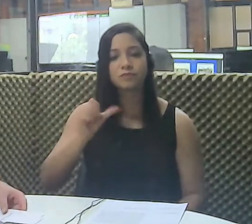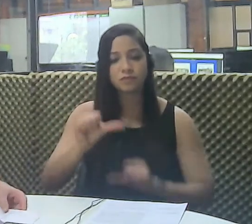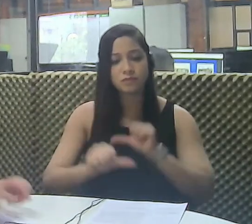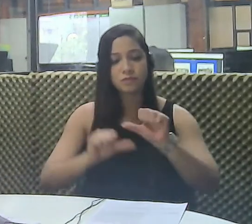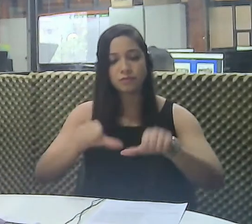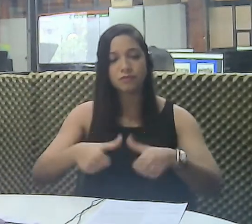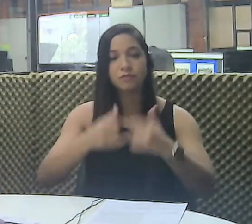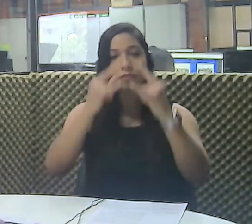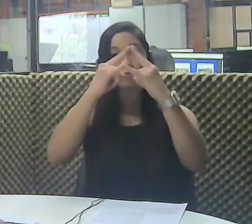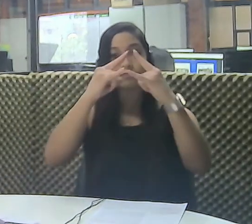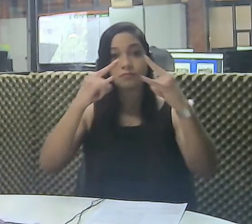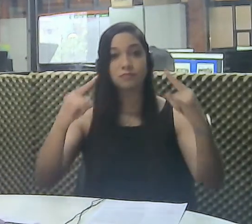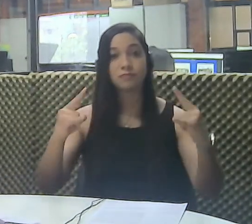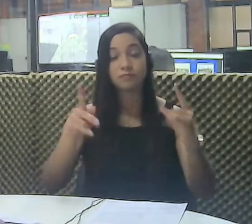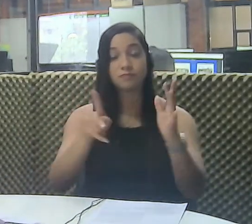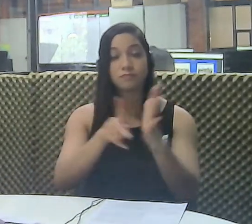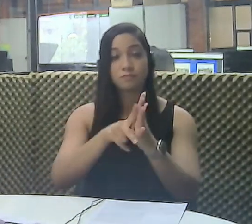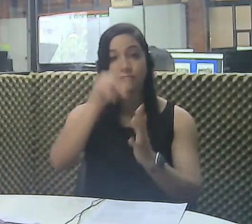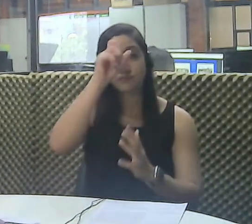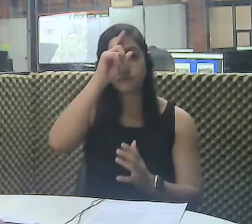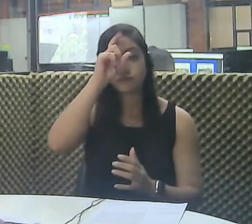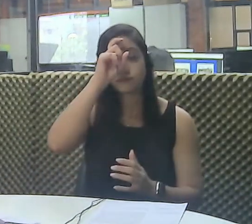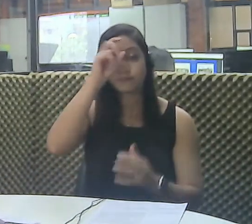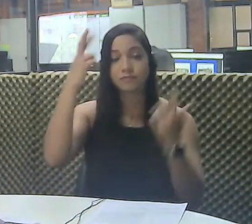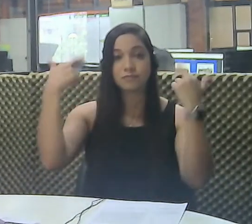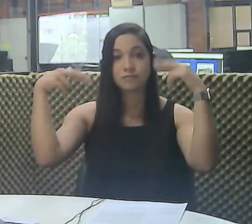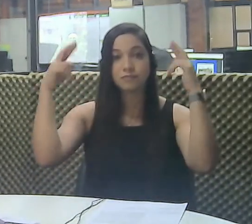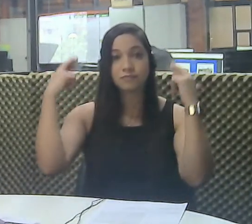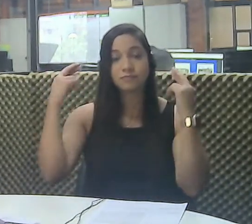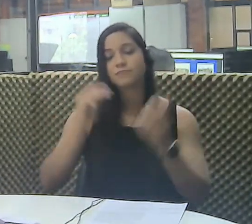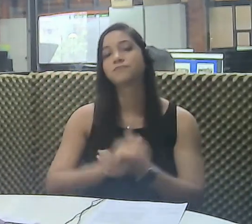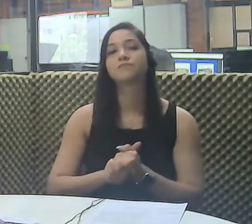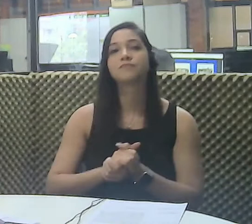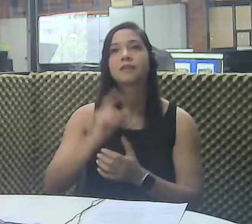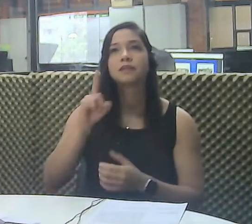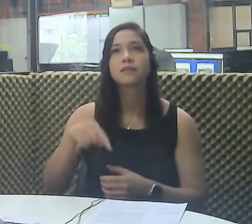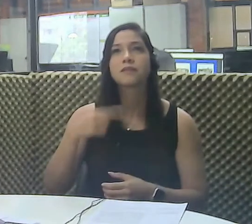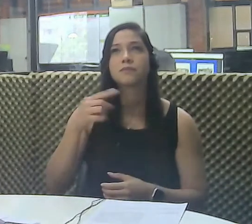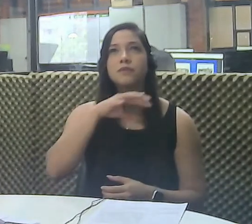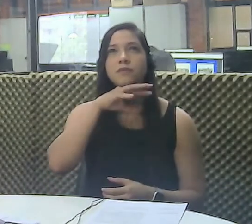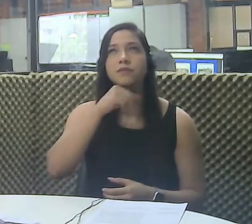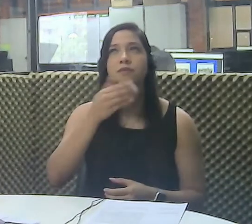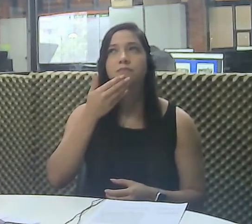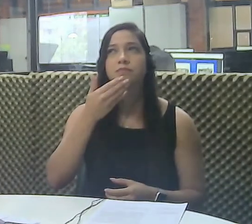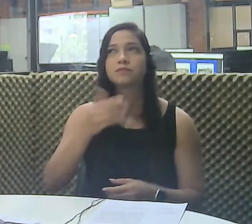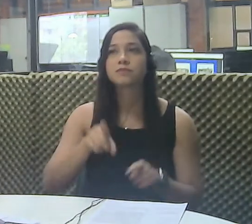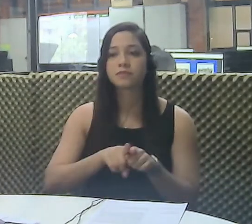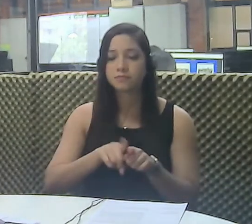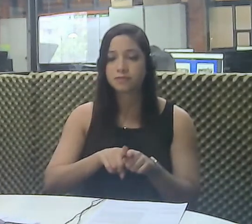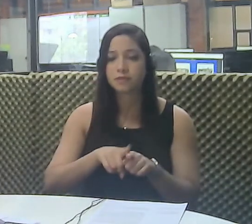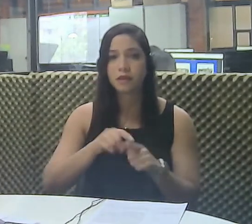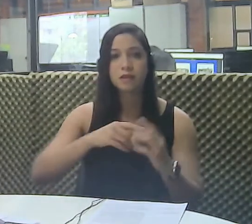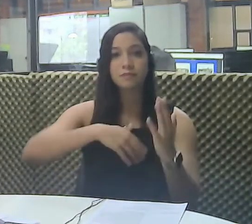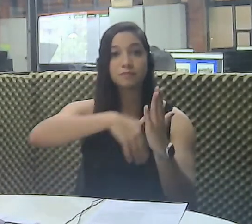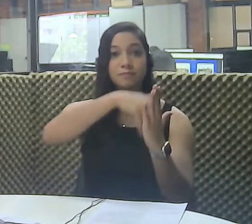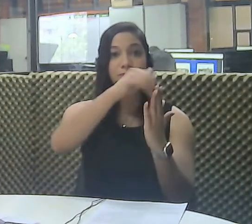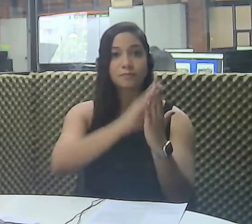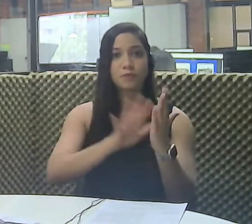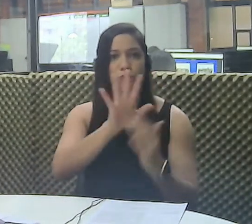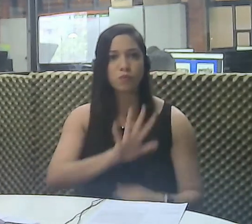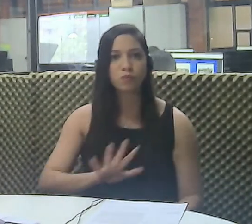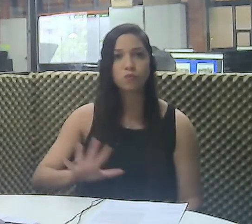uma reforma do telhado do Hospital Municipal odelmo Leão Carneiro depois determinou também para fazer uma pintura